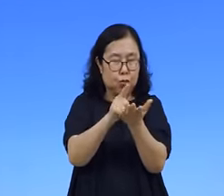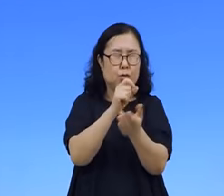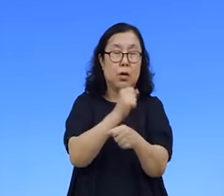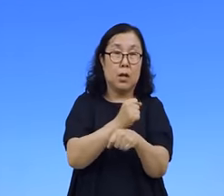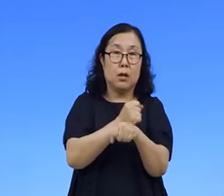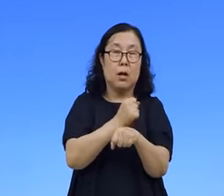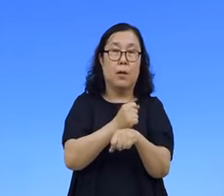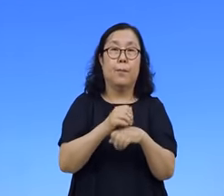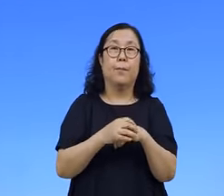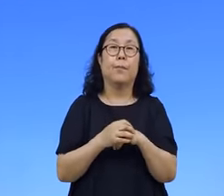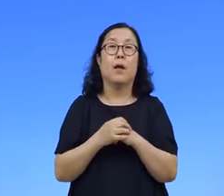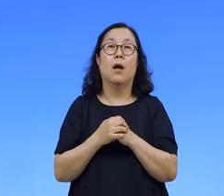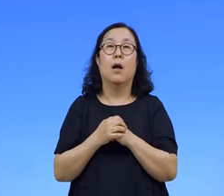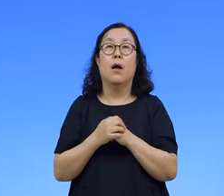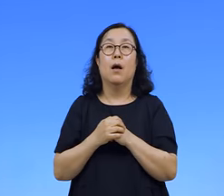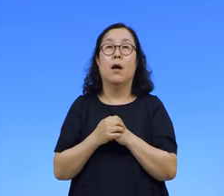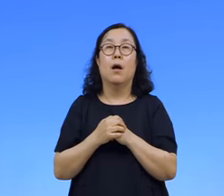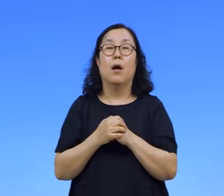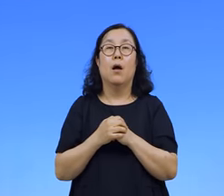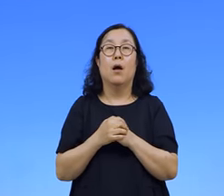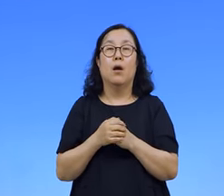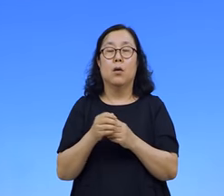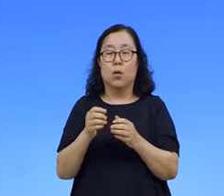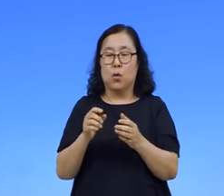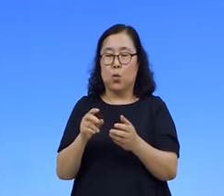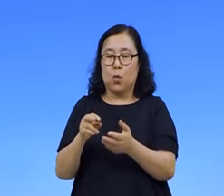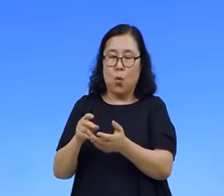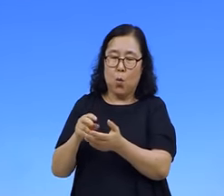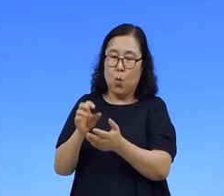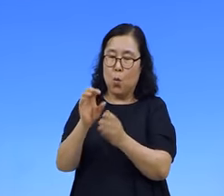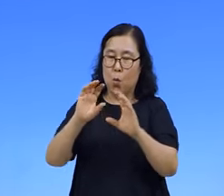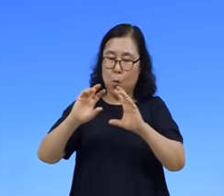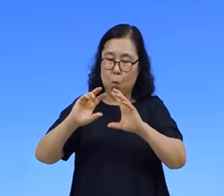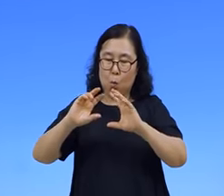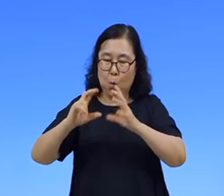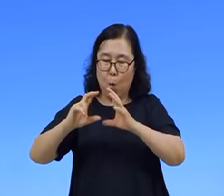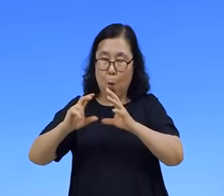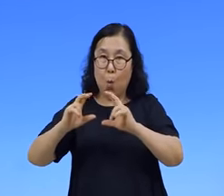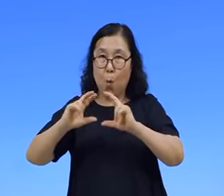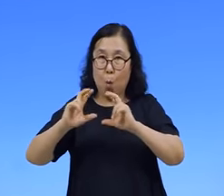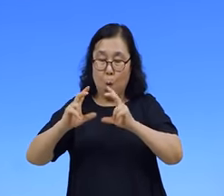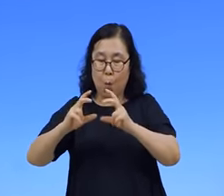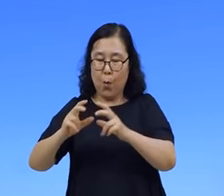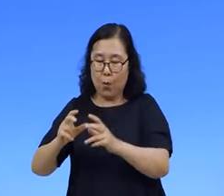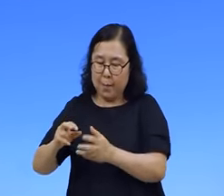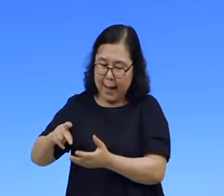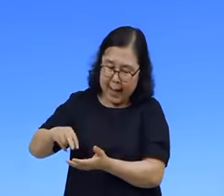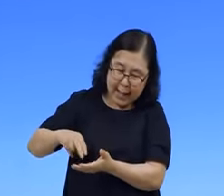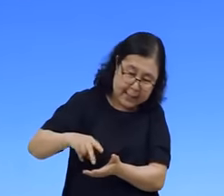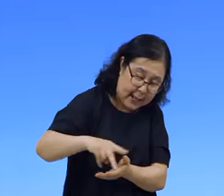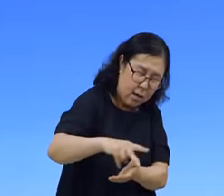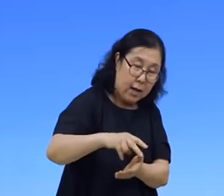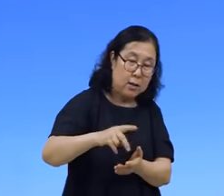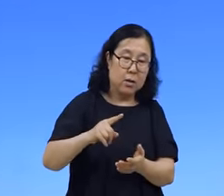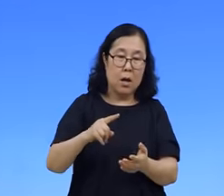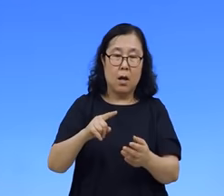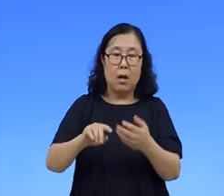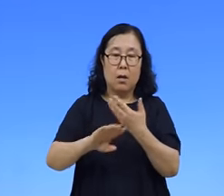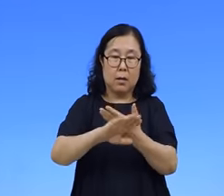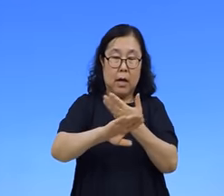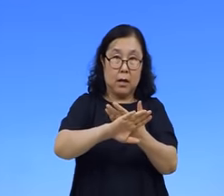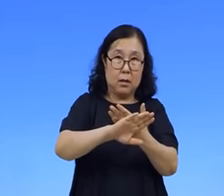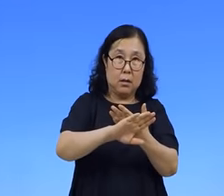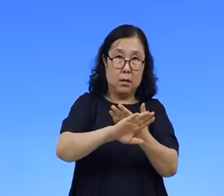축구를 합니다. 축구를 하는데 막 공을 몰고 이렇게 달려가는데 이 저쪽 편에 애가